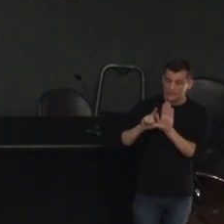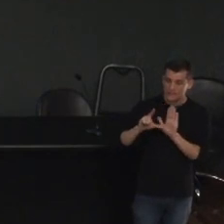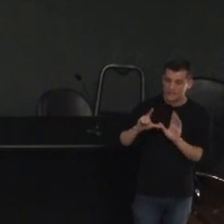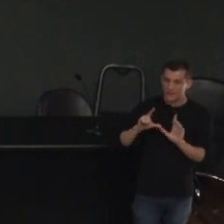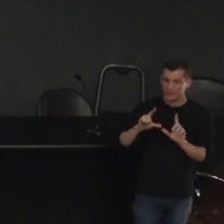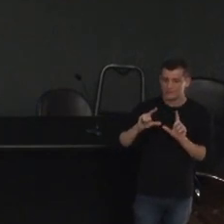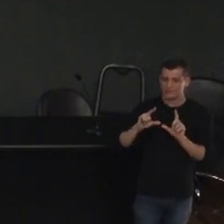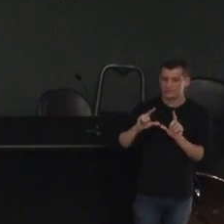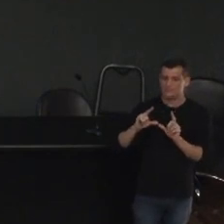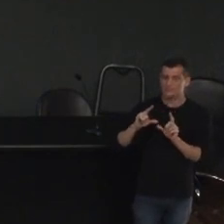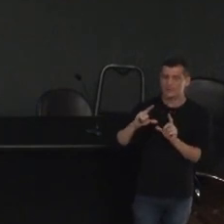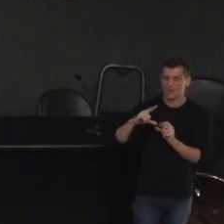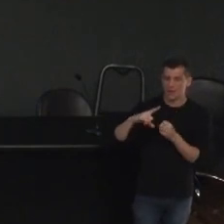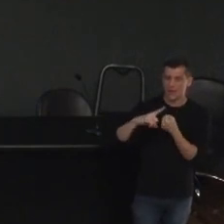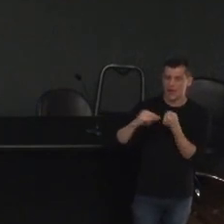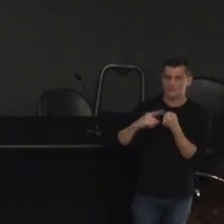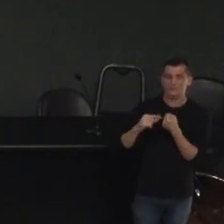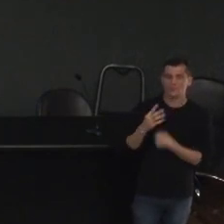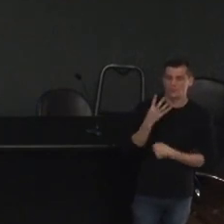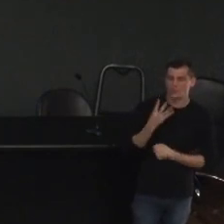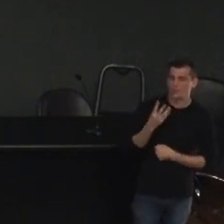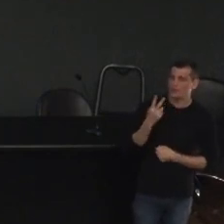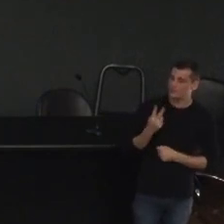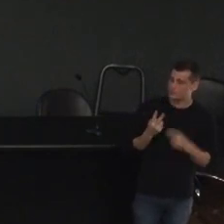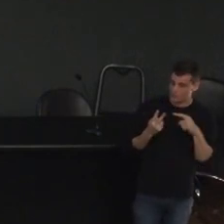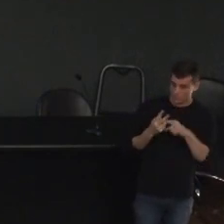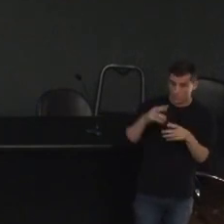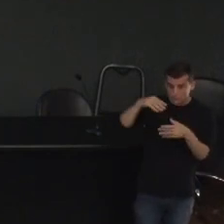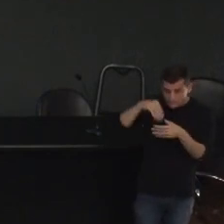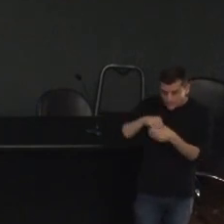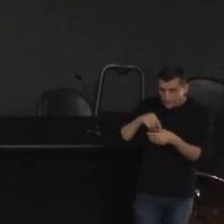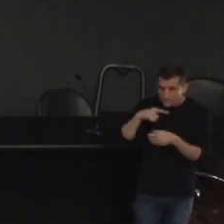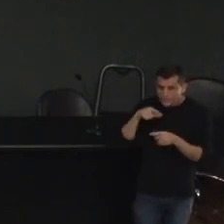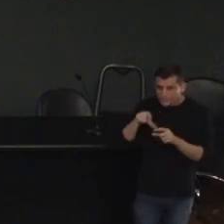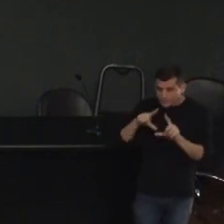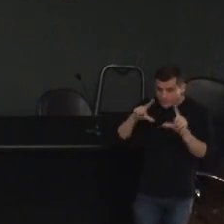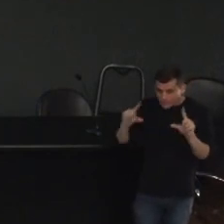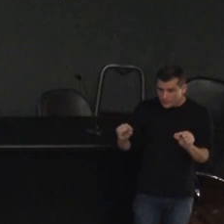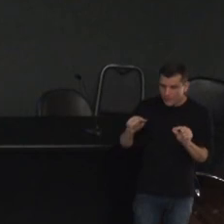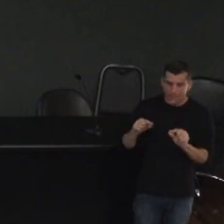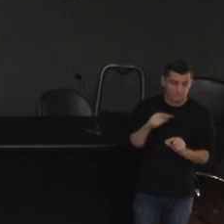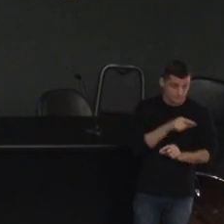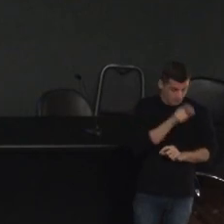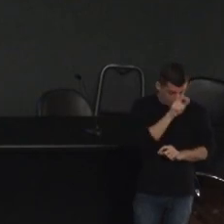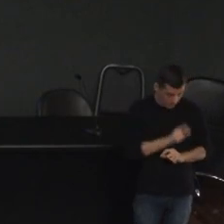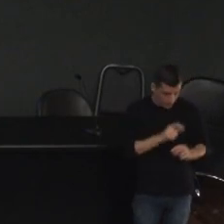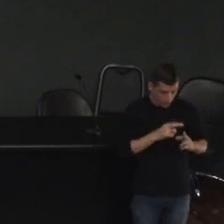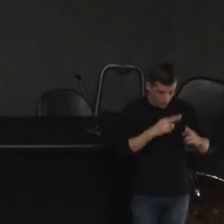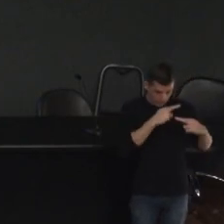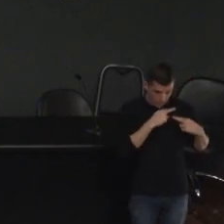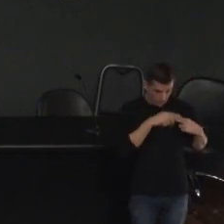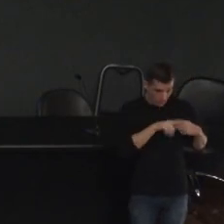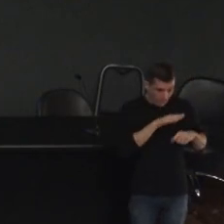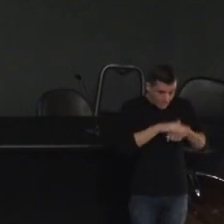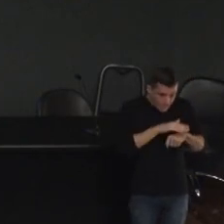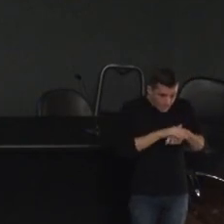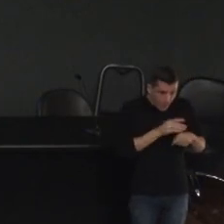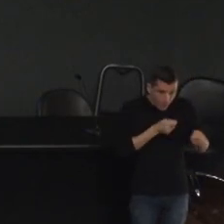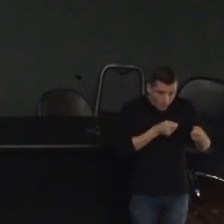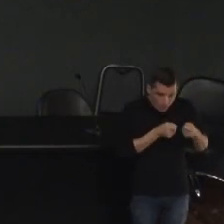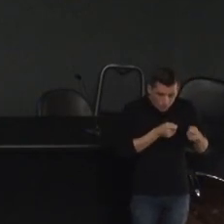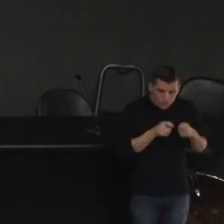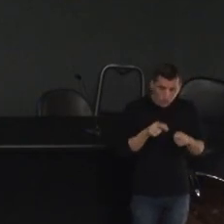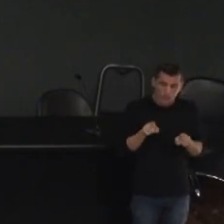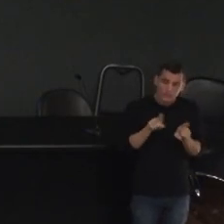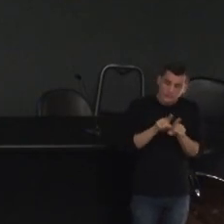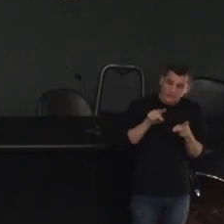que você tem né a responsabilidade objetiva como controlador e que a responsabilidade do